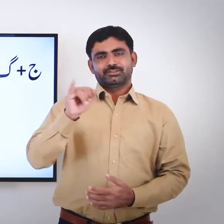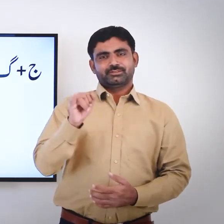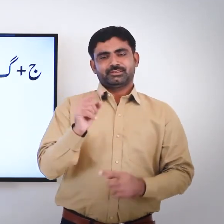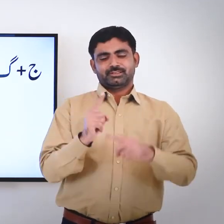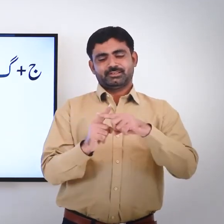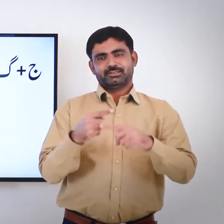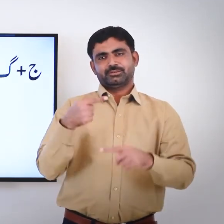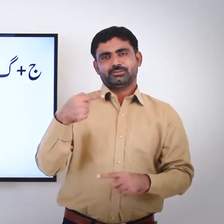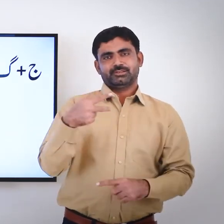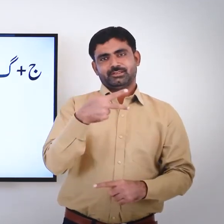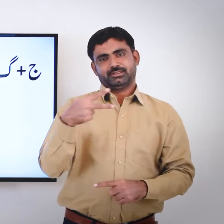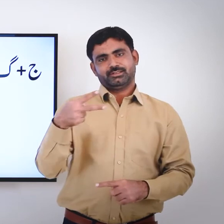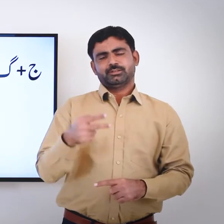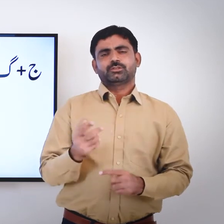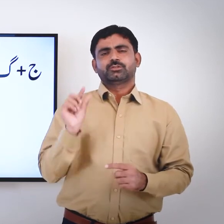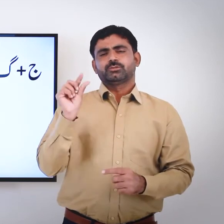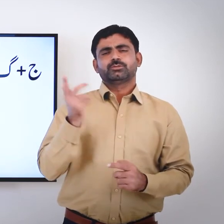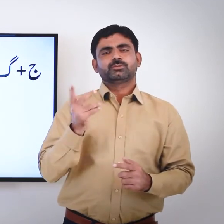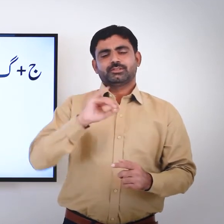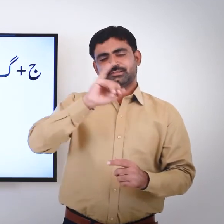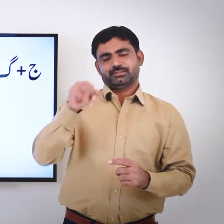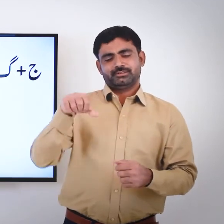جیم جمع گاف برابر ہے جگ۔